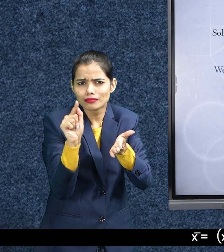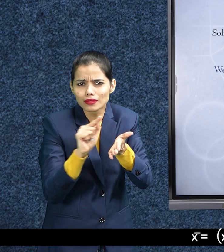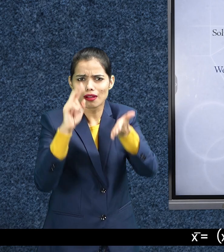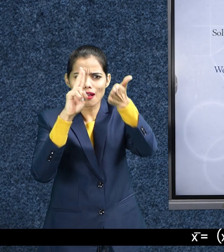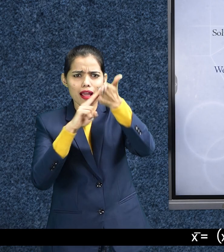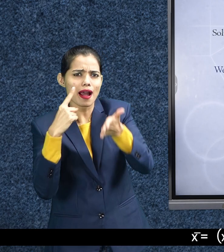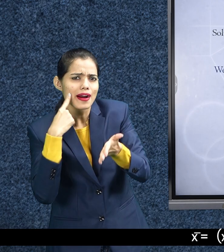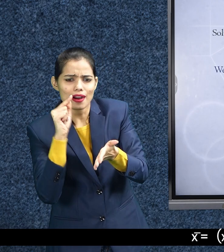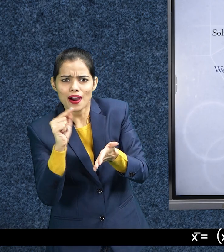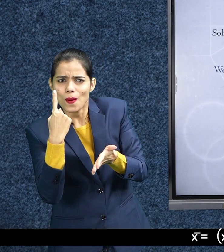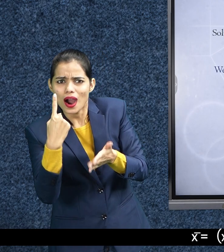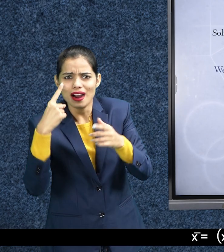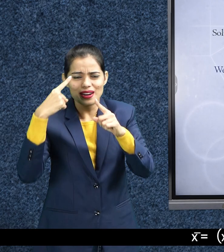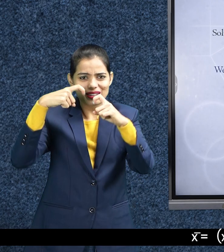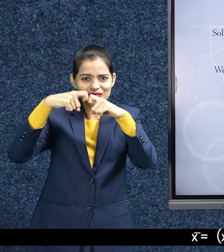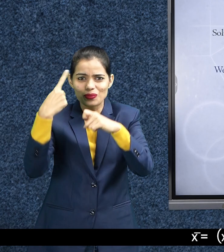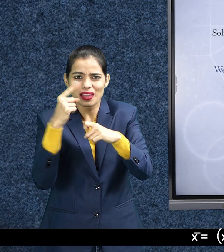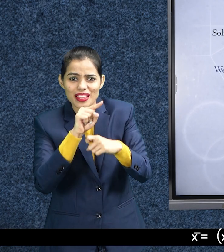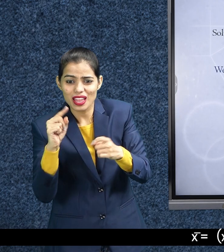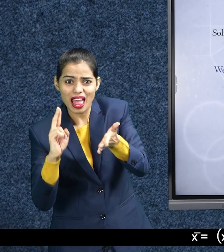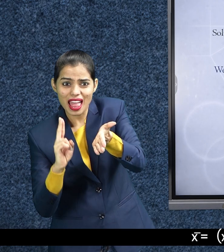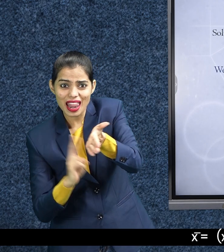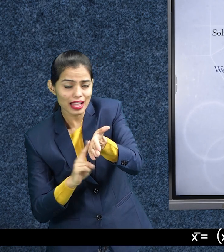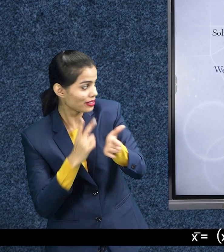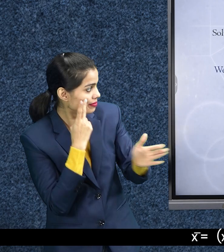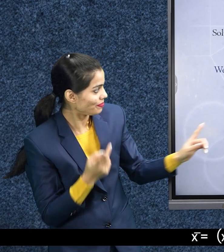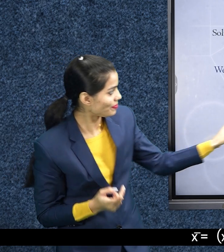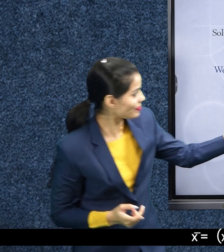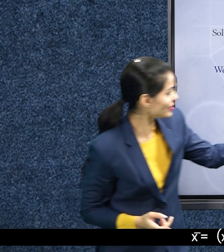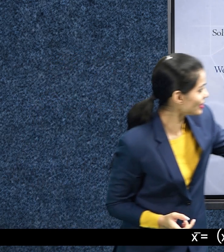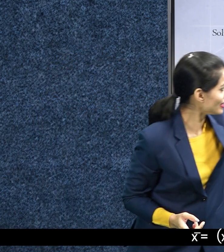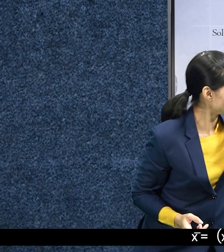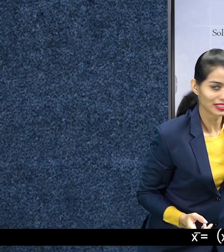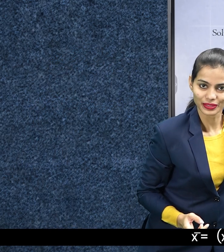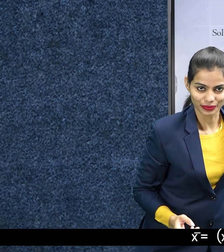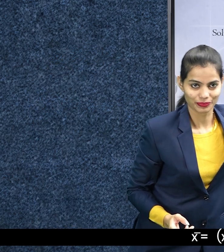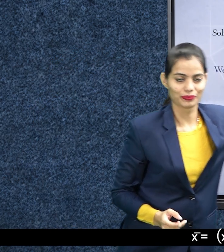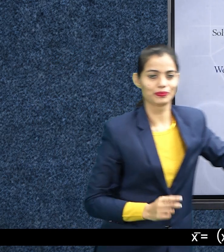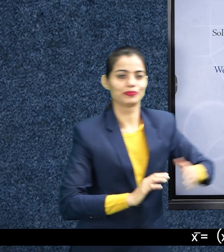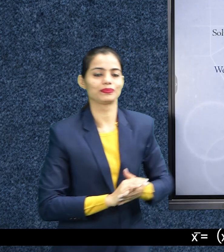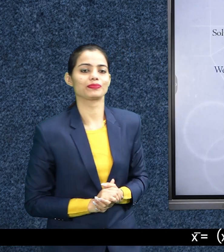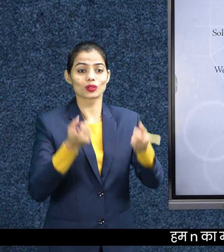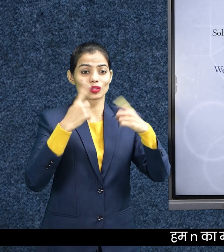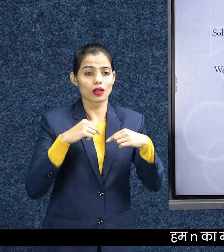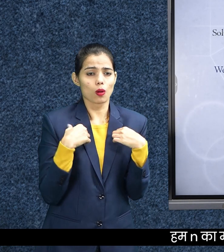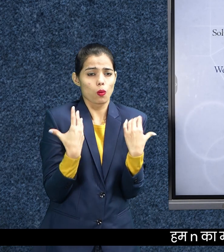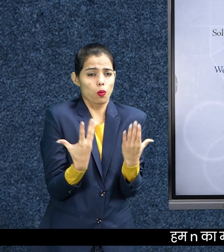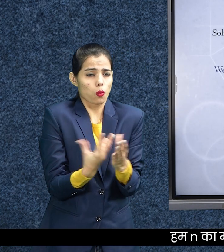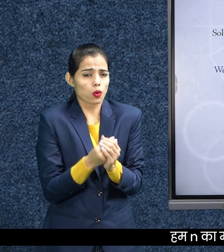बाई n इज इक्वल्स टू 1 x1 बाई n। हम n का